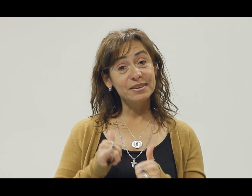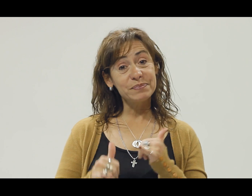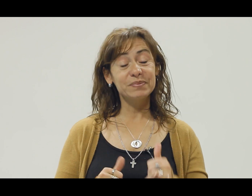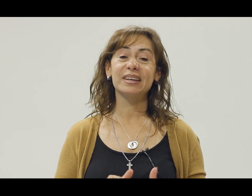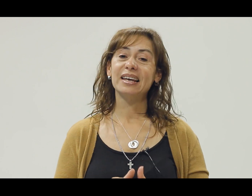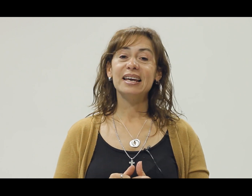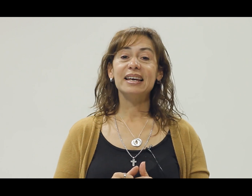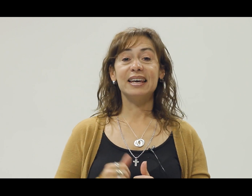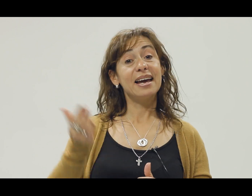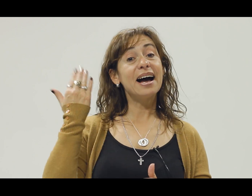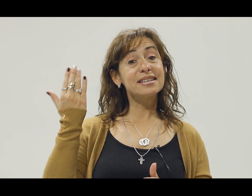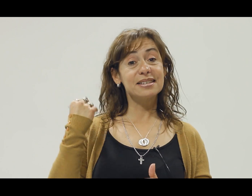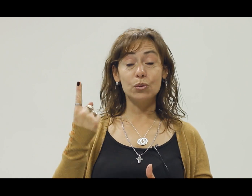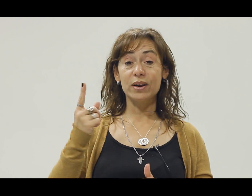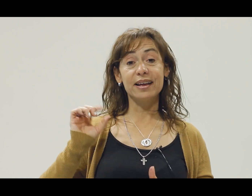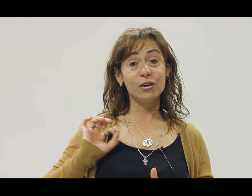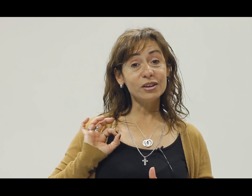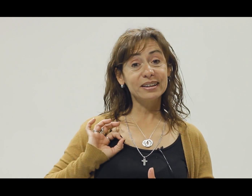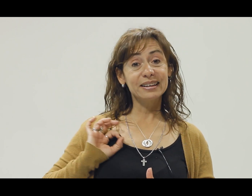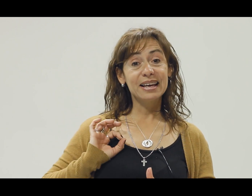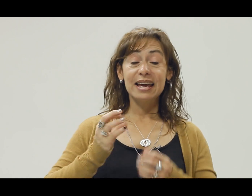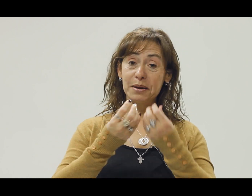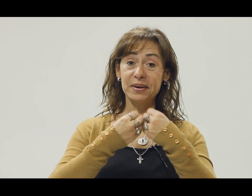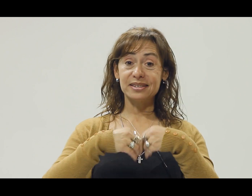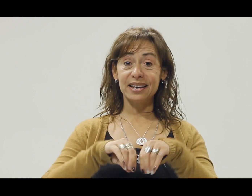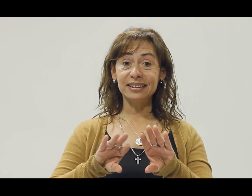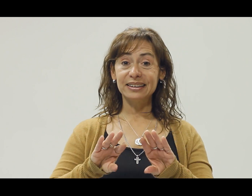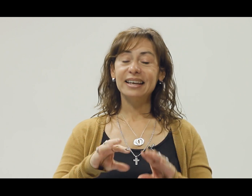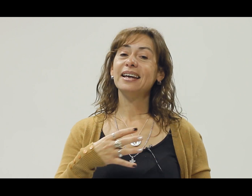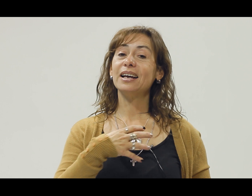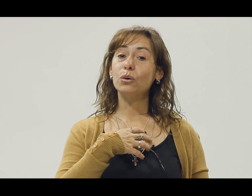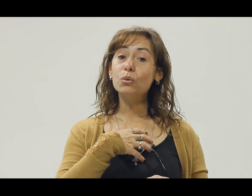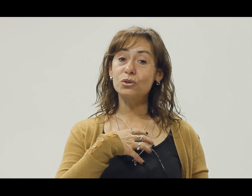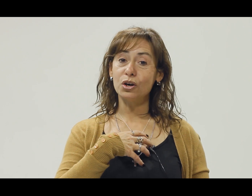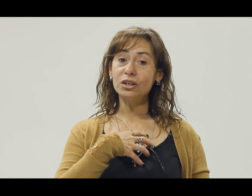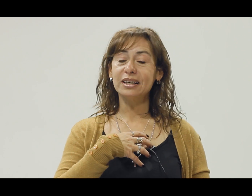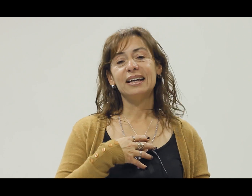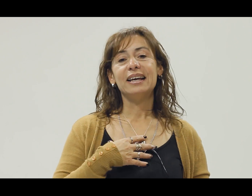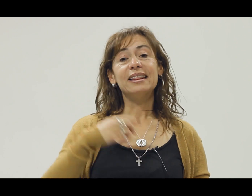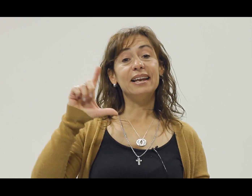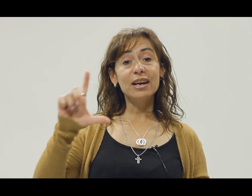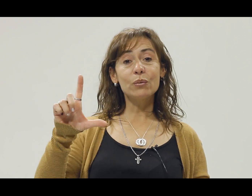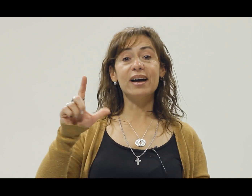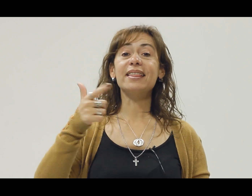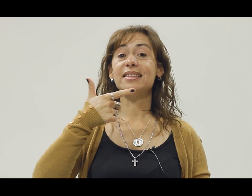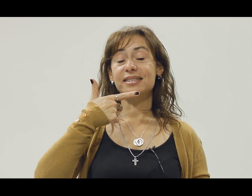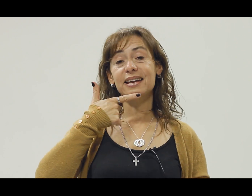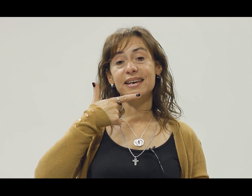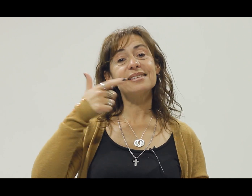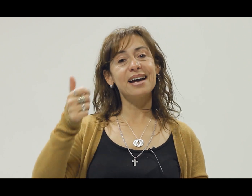que hace un año empecé el curso de Lengua de Señas